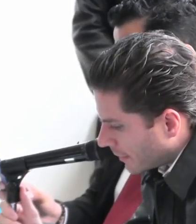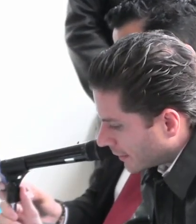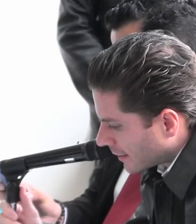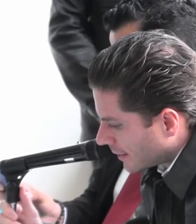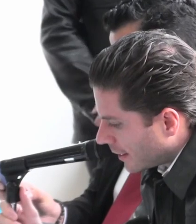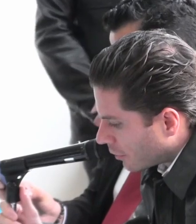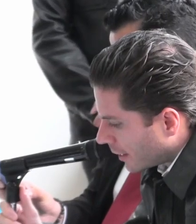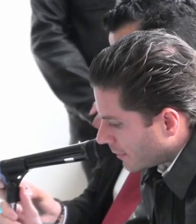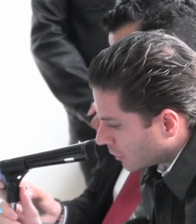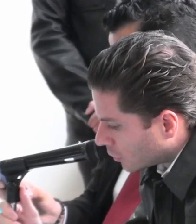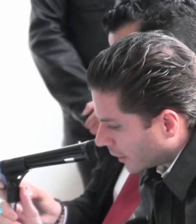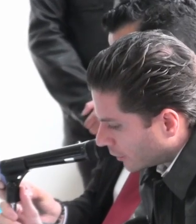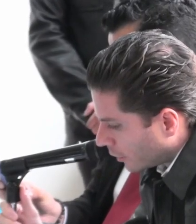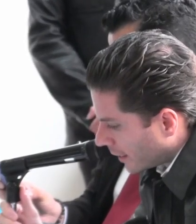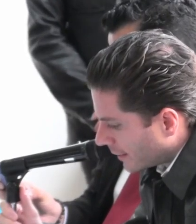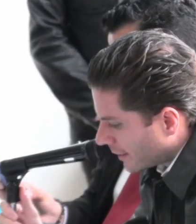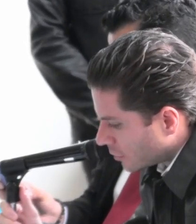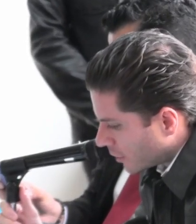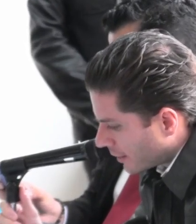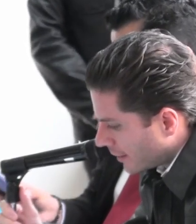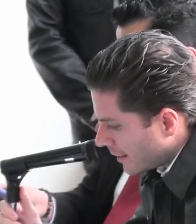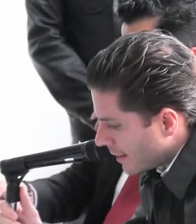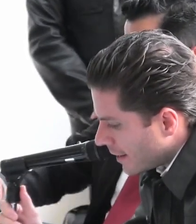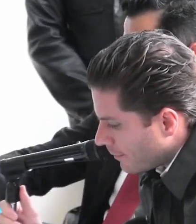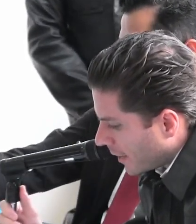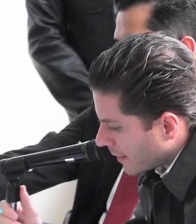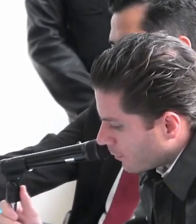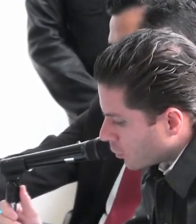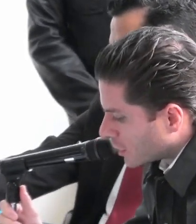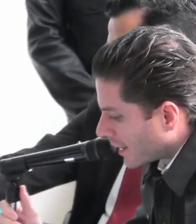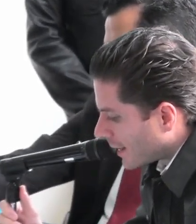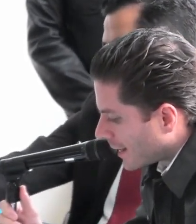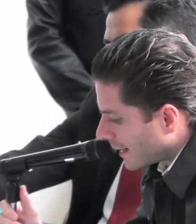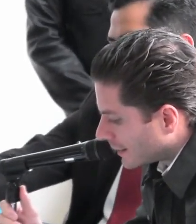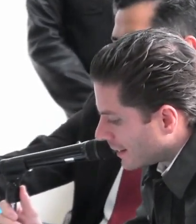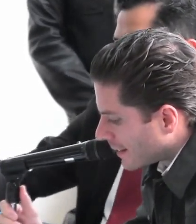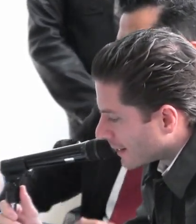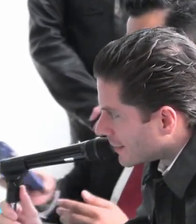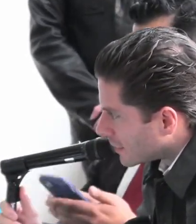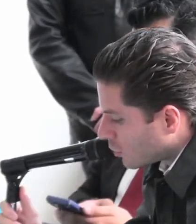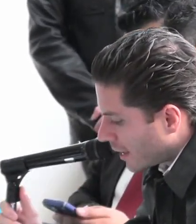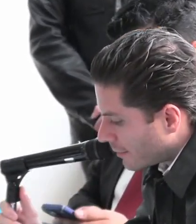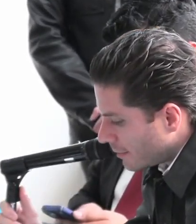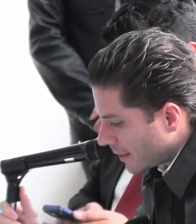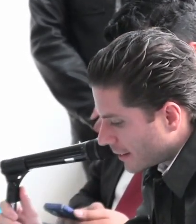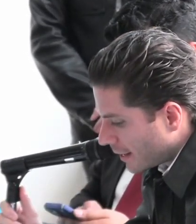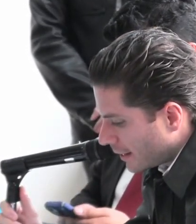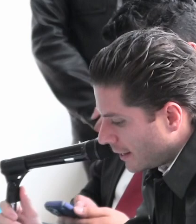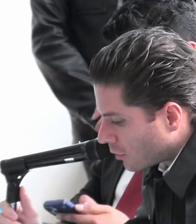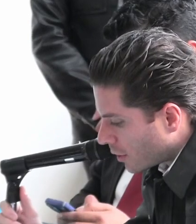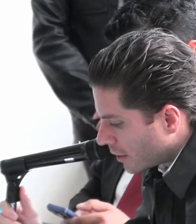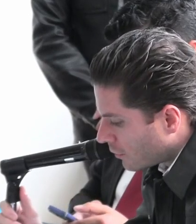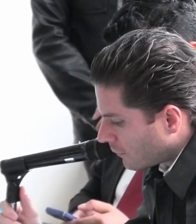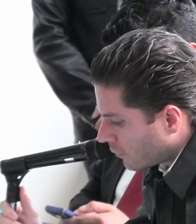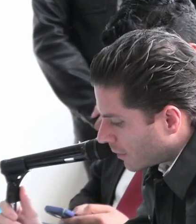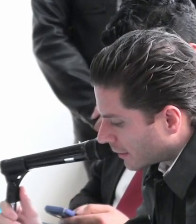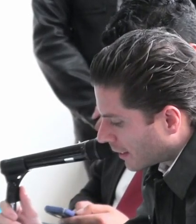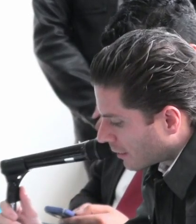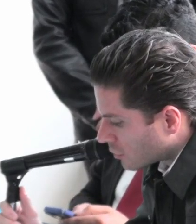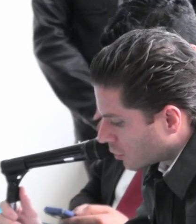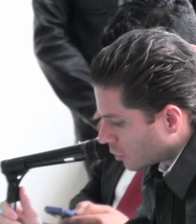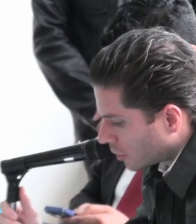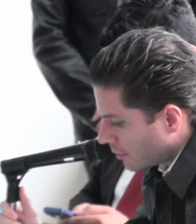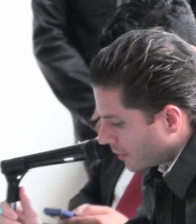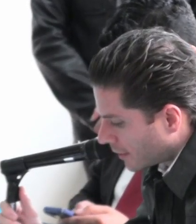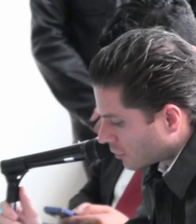deben implementarse en el ordenamiento territorial de la ciudad para impulsar la garantía de acceso a la vivienda y con ello fomentar